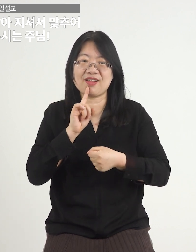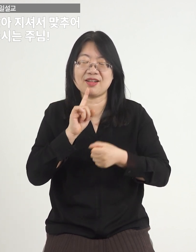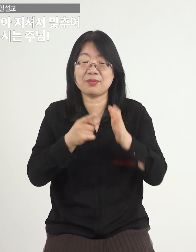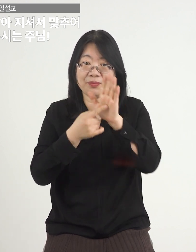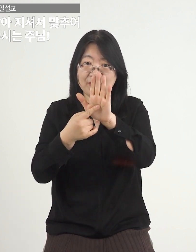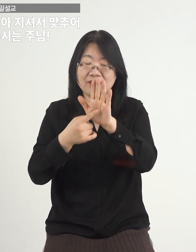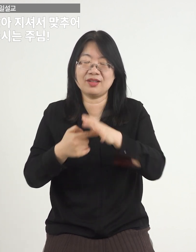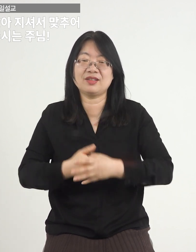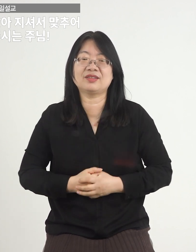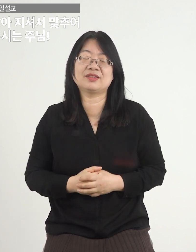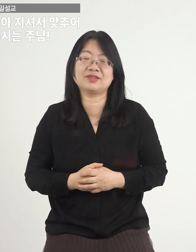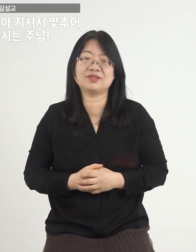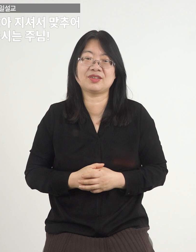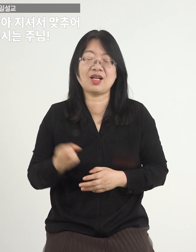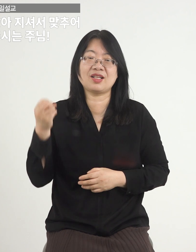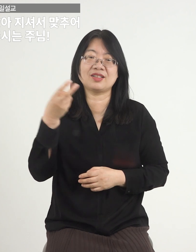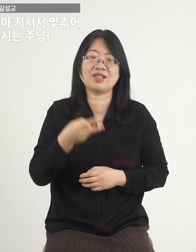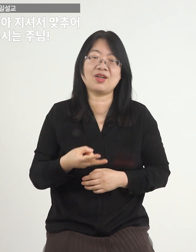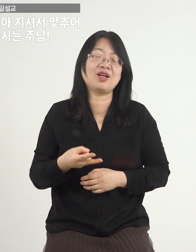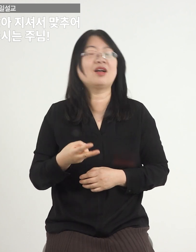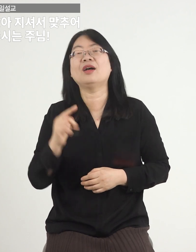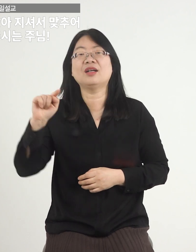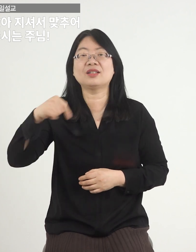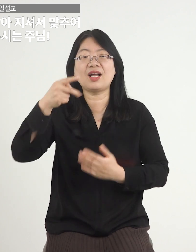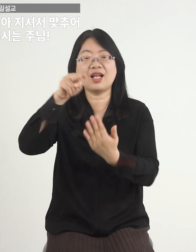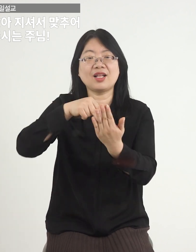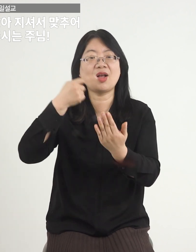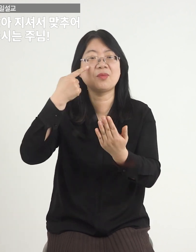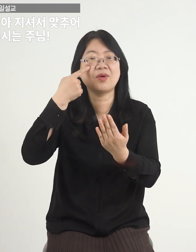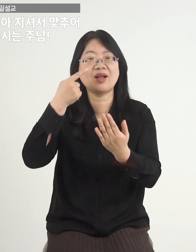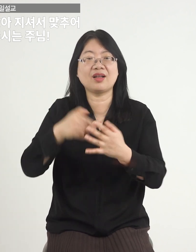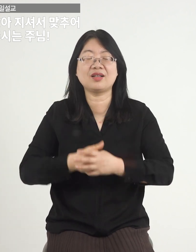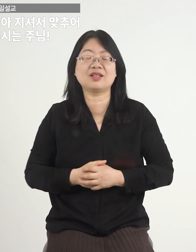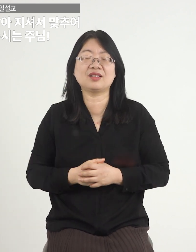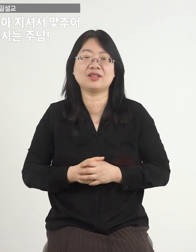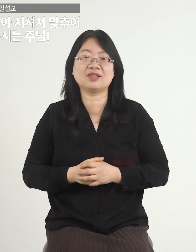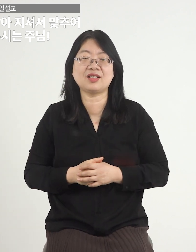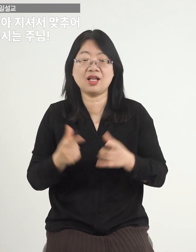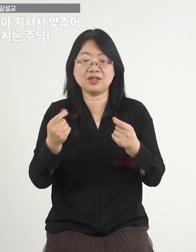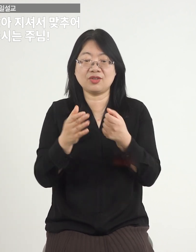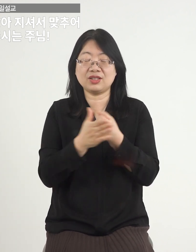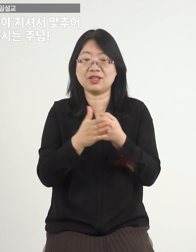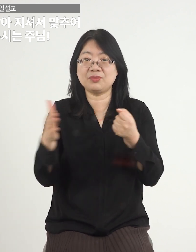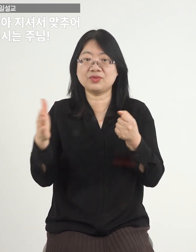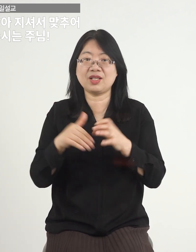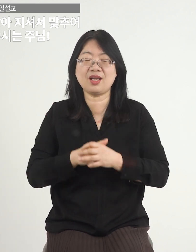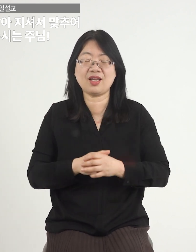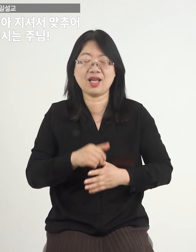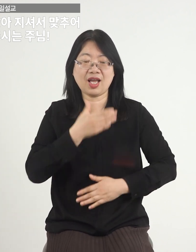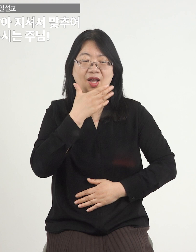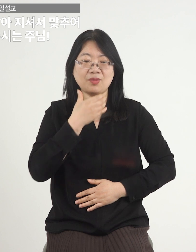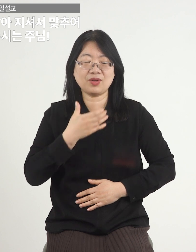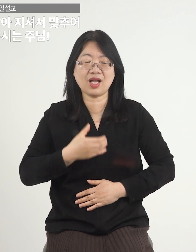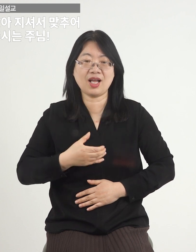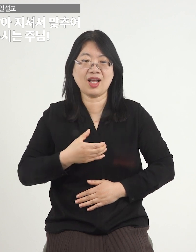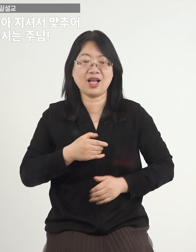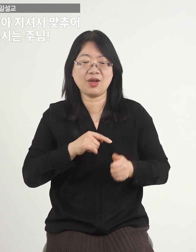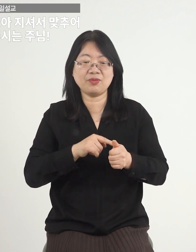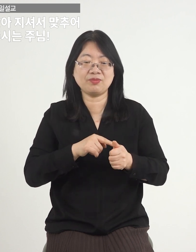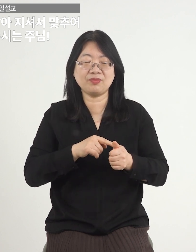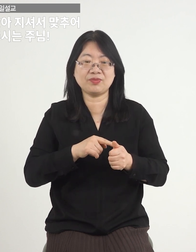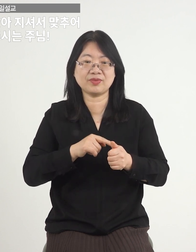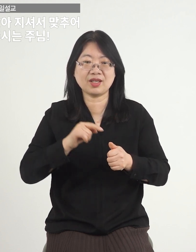있어요. 또 다음 구절을 한번 볼까요? 그러므로 아브라함의